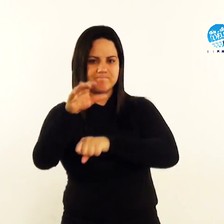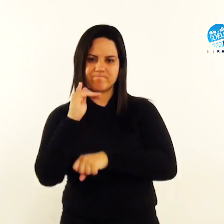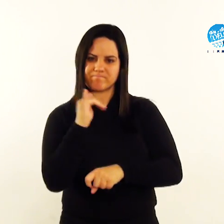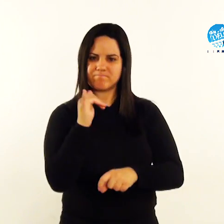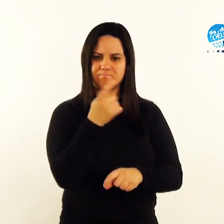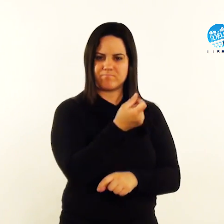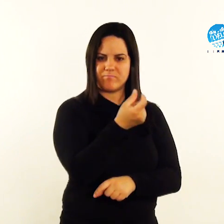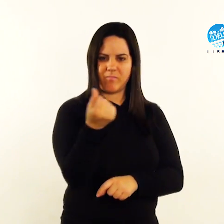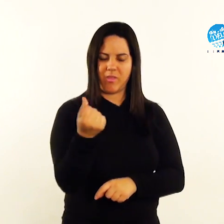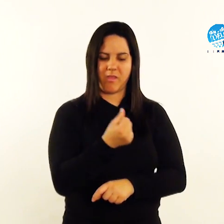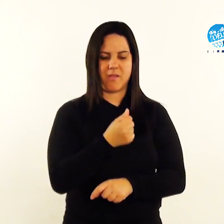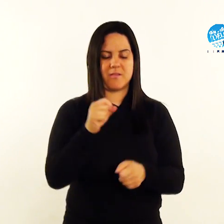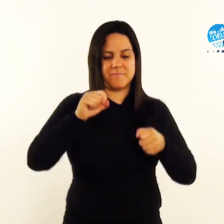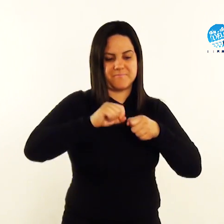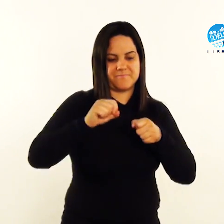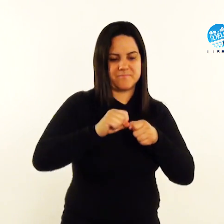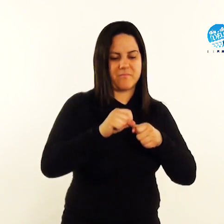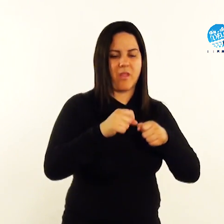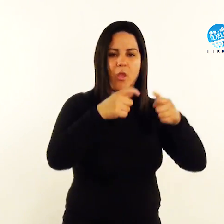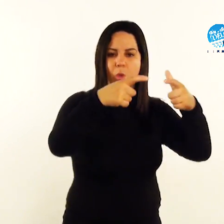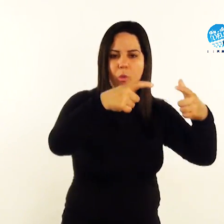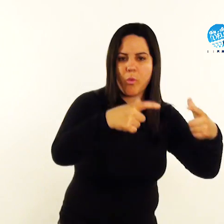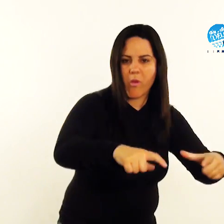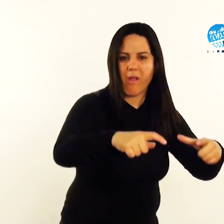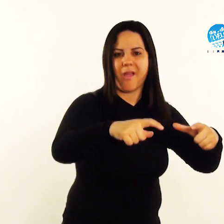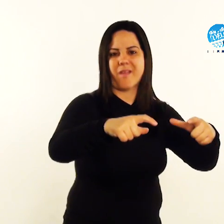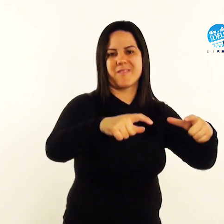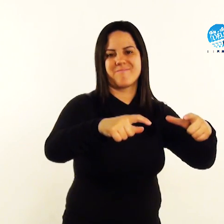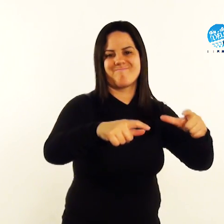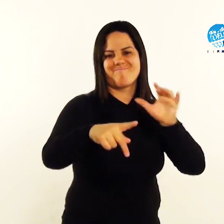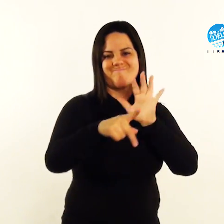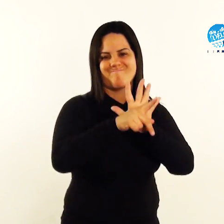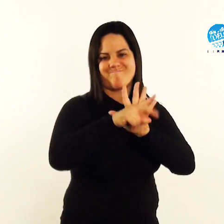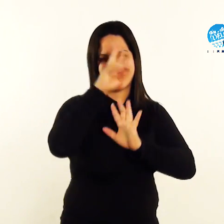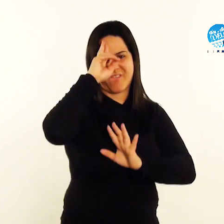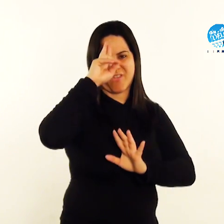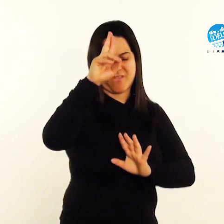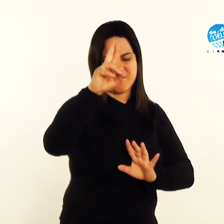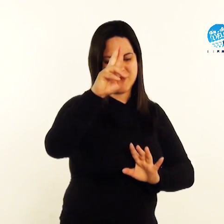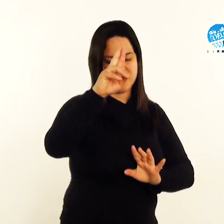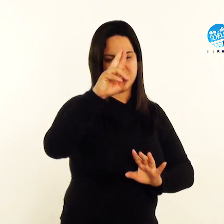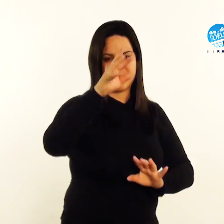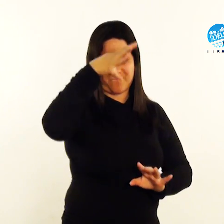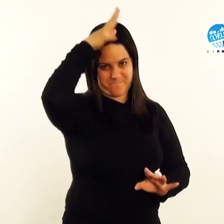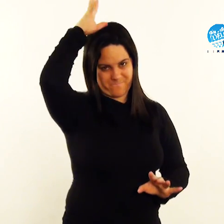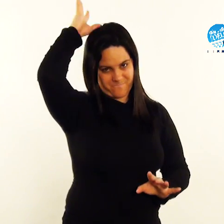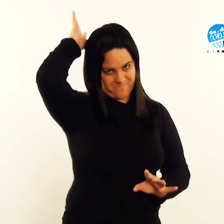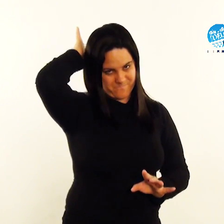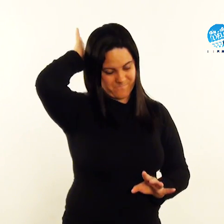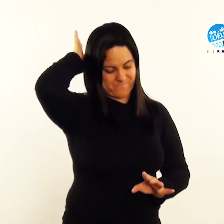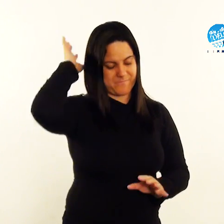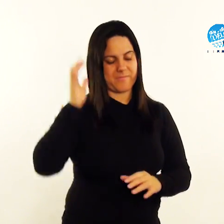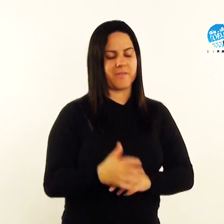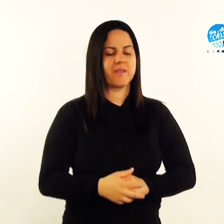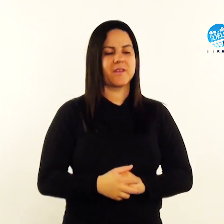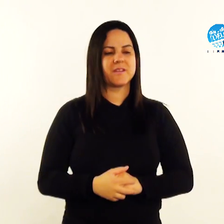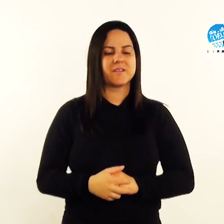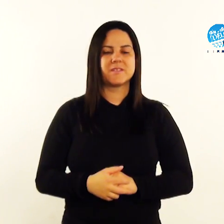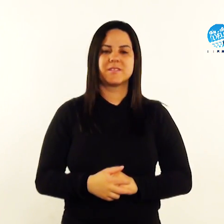a ocupação daquela terra. E o pior é que naquele tempo, a coletoria não era